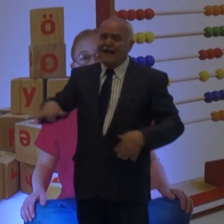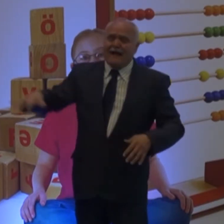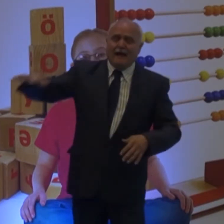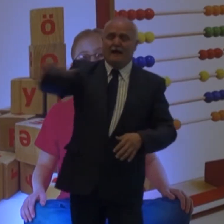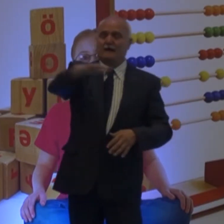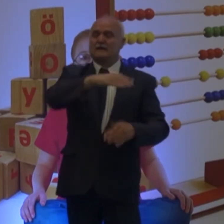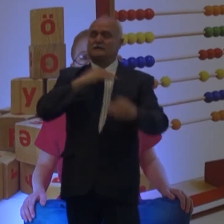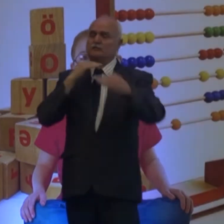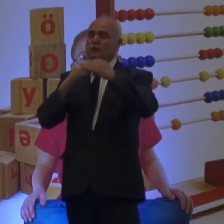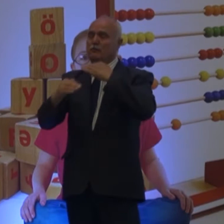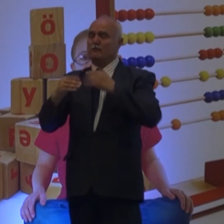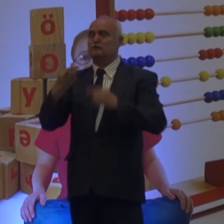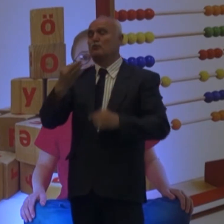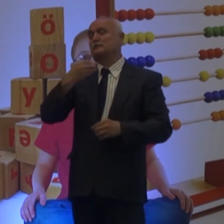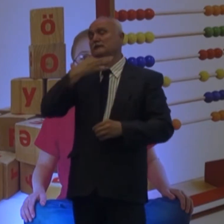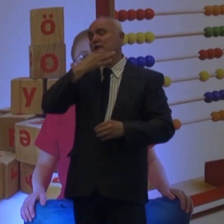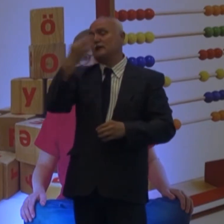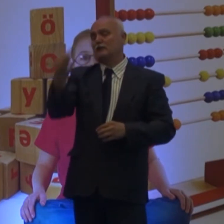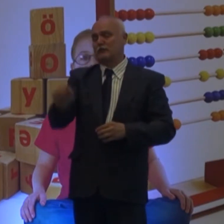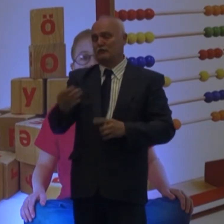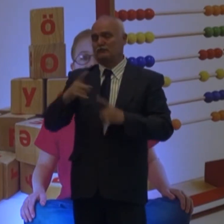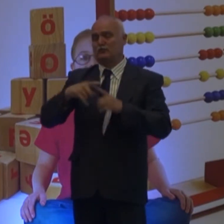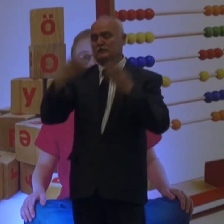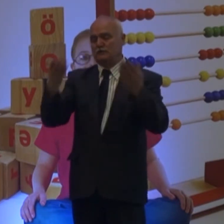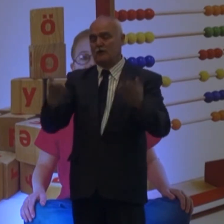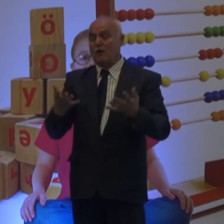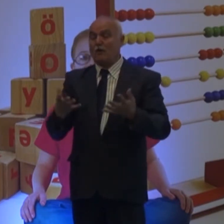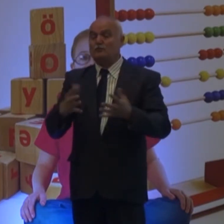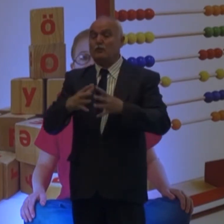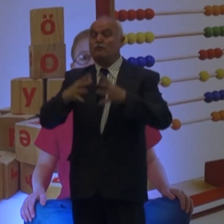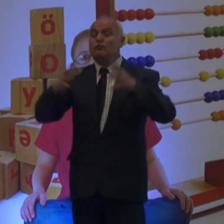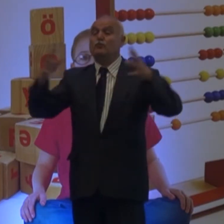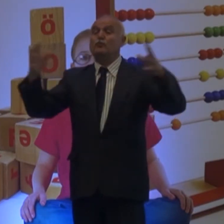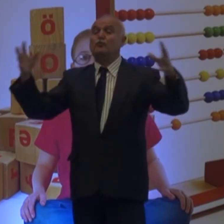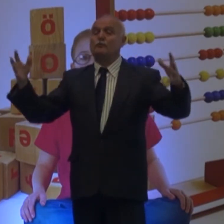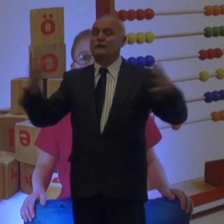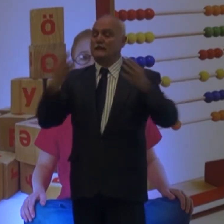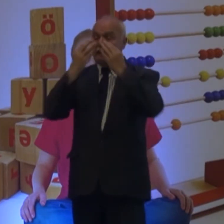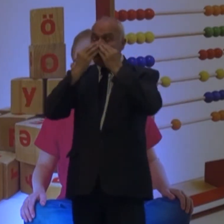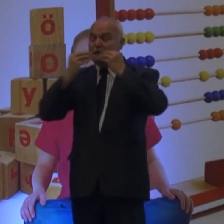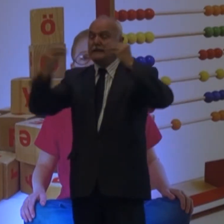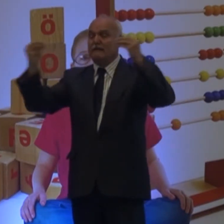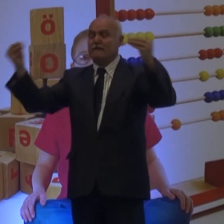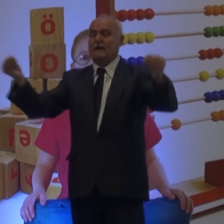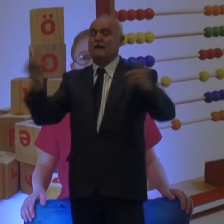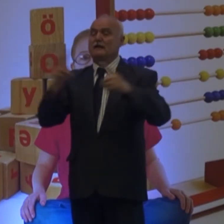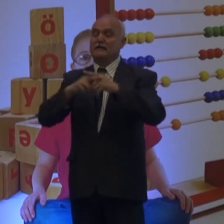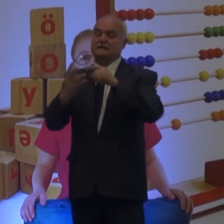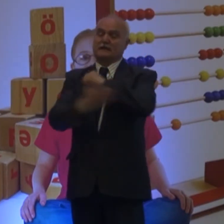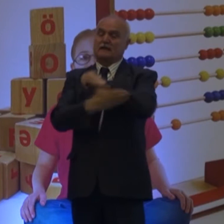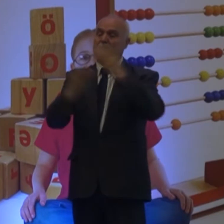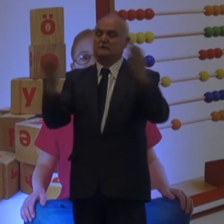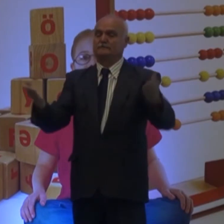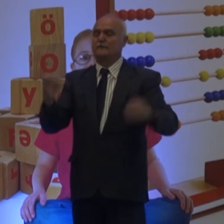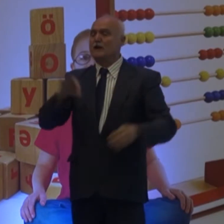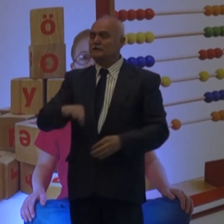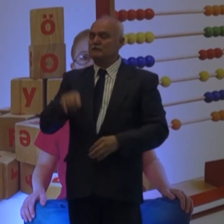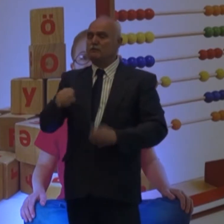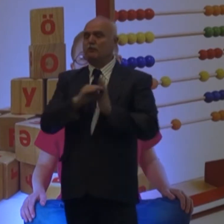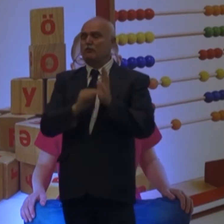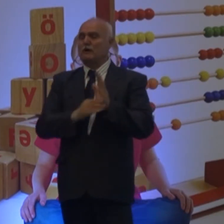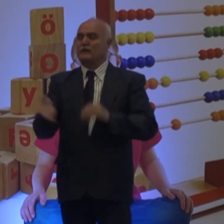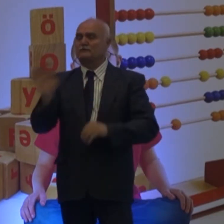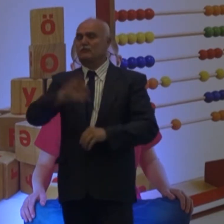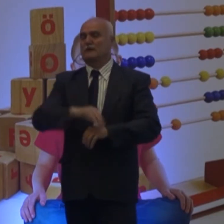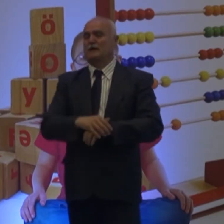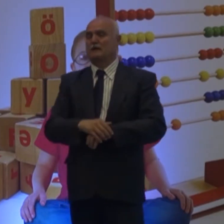herkese çok teşekkür ediyorum. Bu çok büyük bir alana hediye ve katkı. Şimdi bu programdan